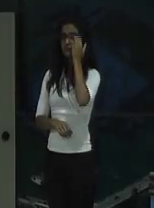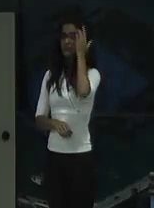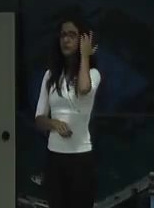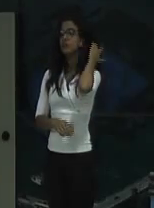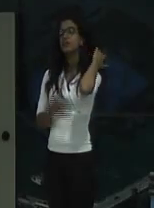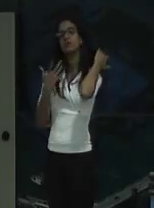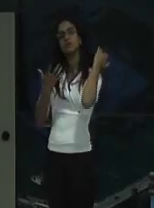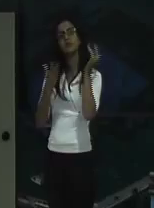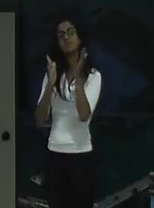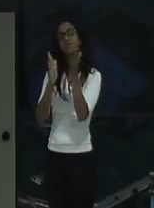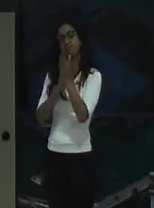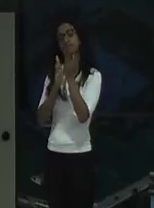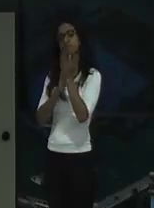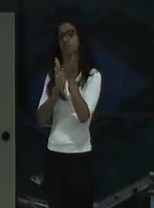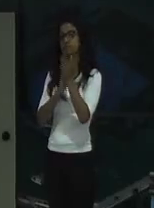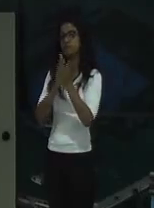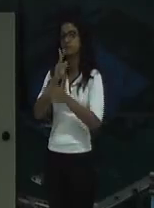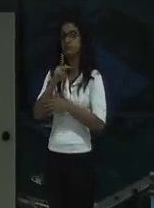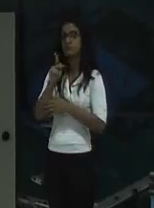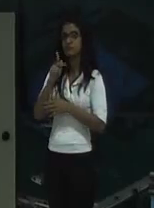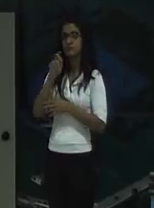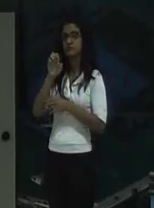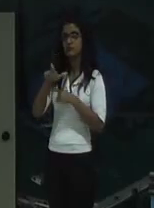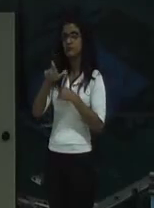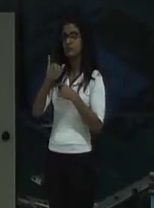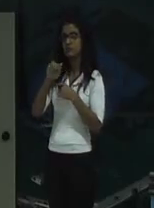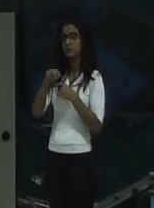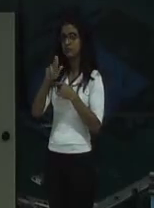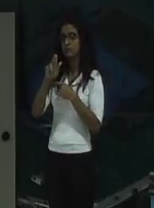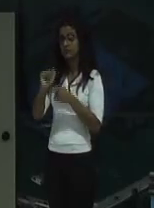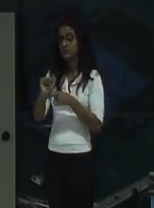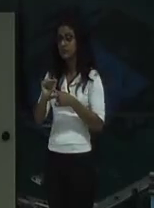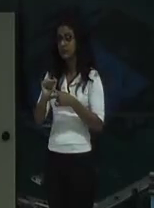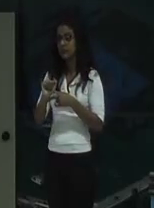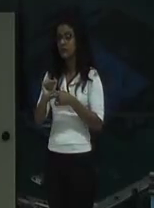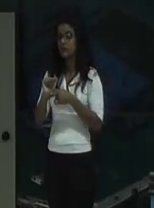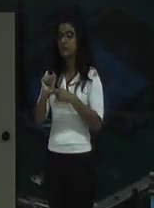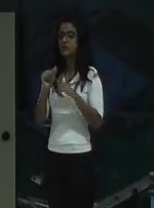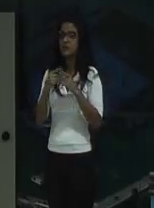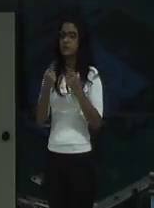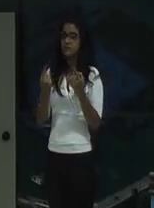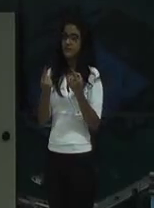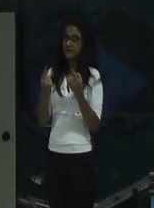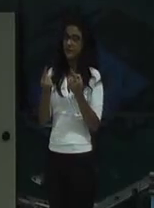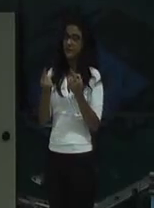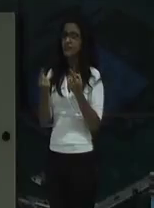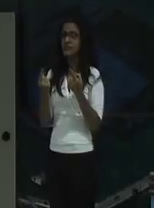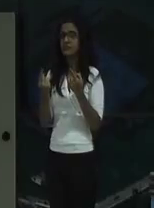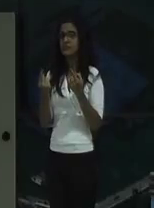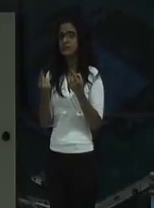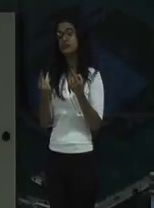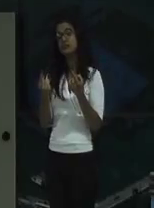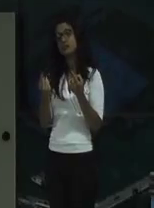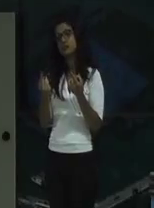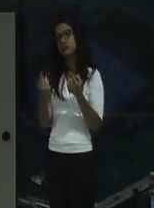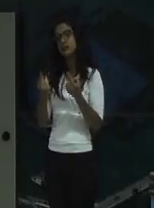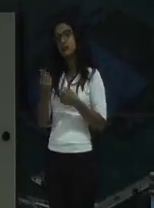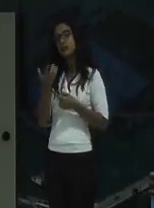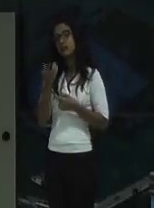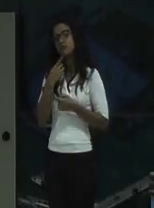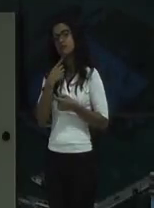parabenizar a secretária por essa atitude, só que a gente quer esperar também